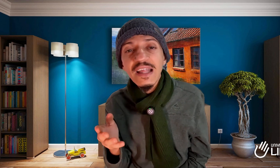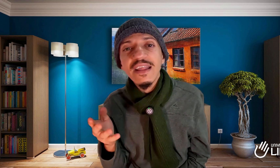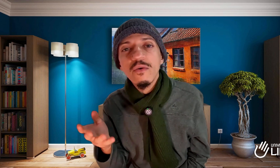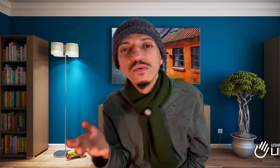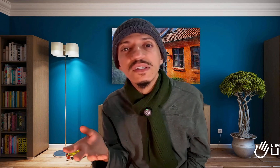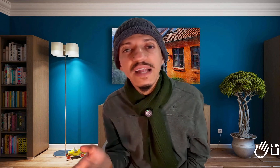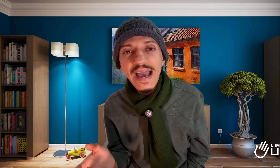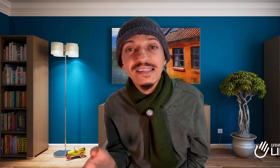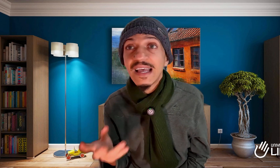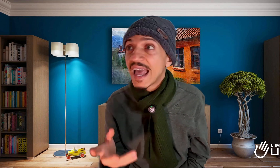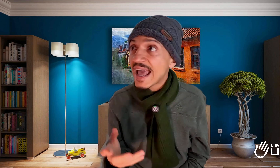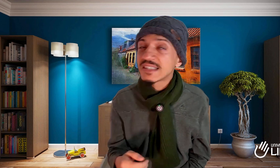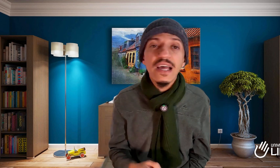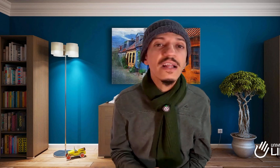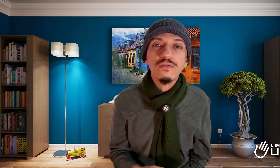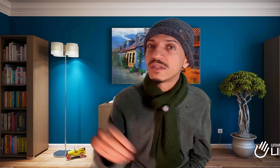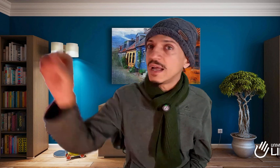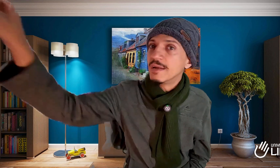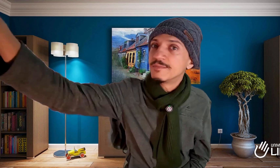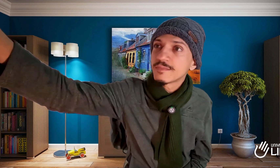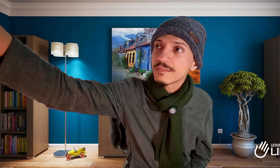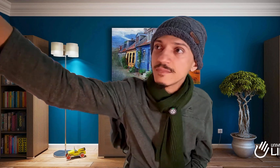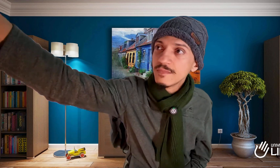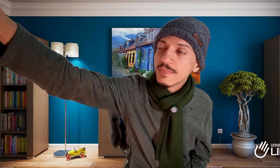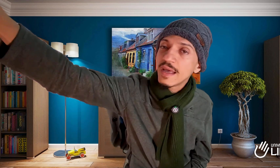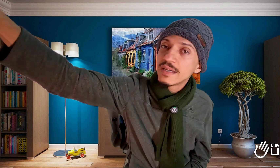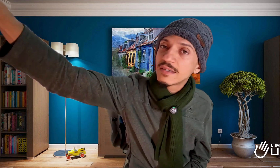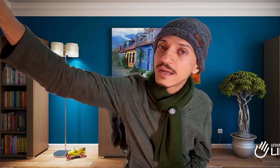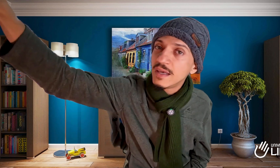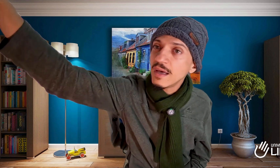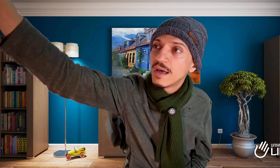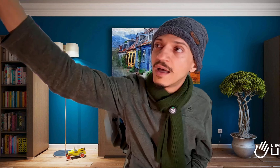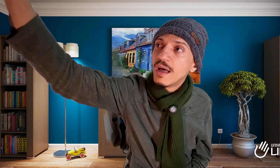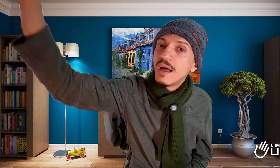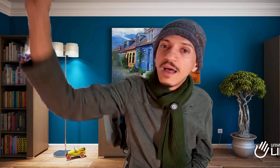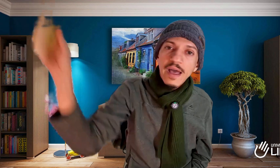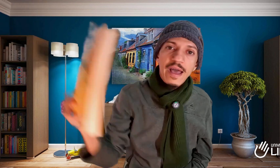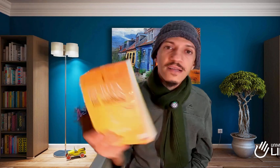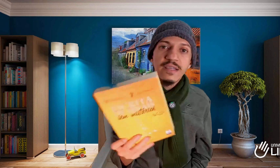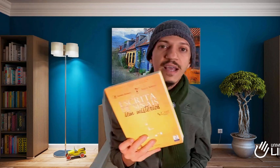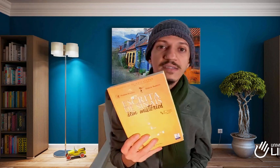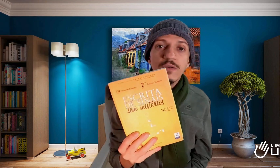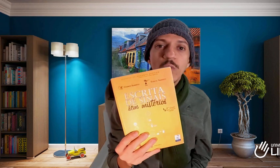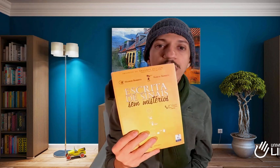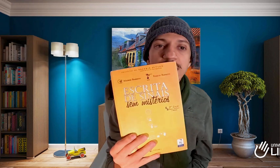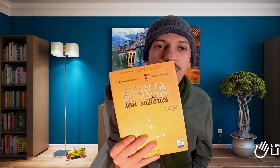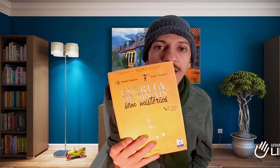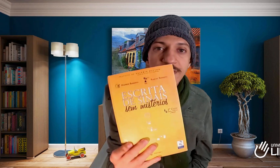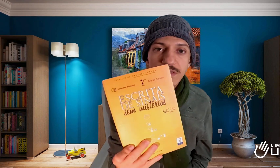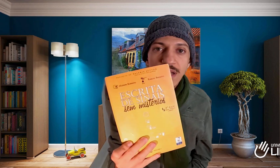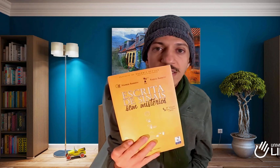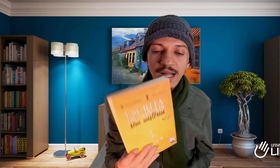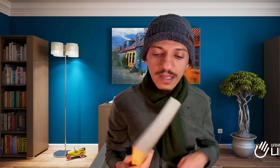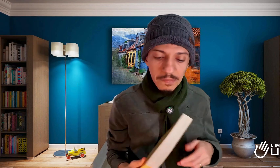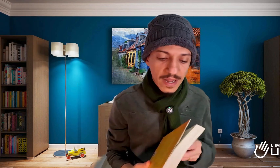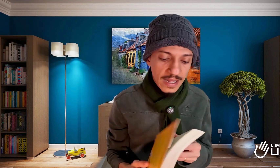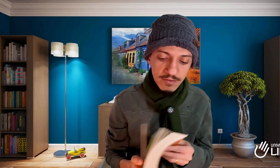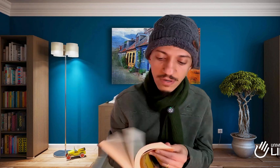871 sinais escritos nele. Essa daqui é a segunda edição revista atualizada e ampliada do livro. Então